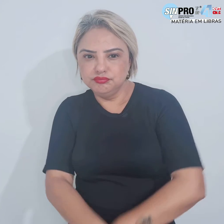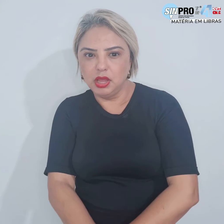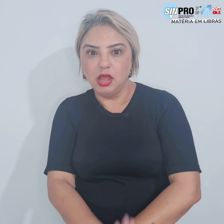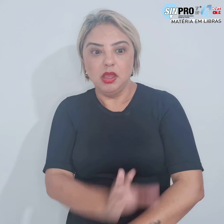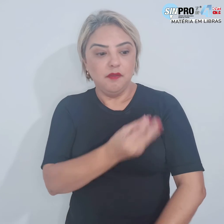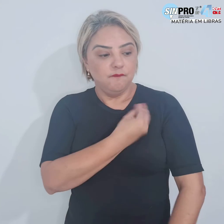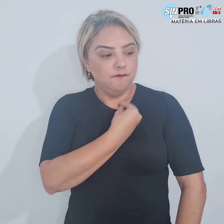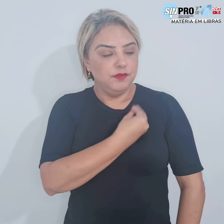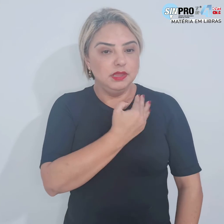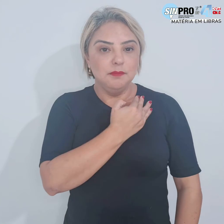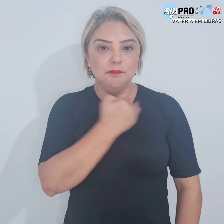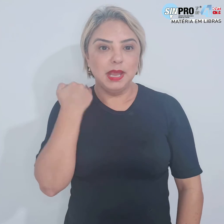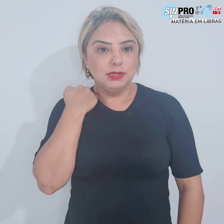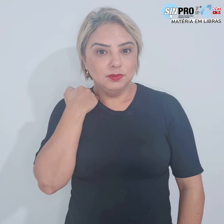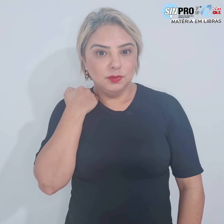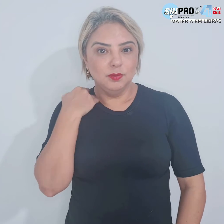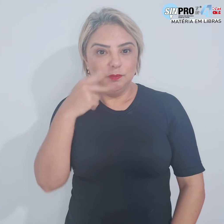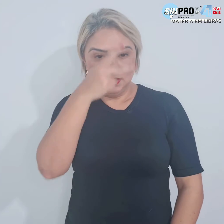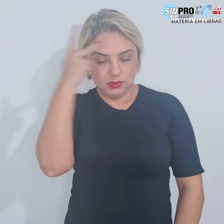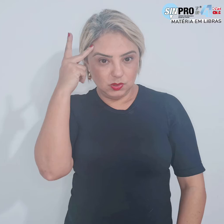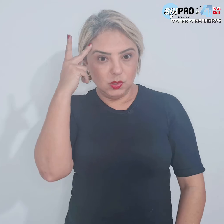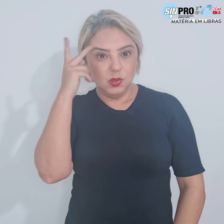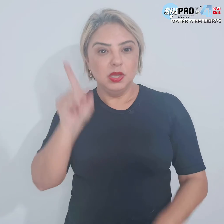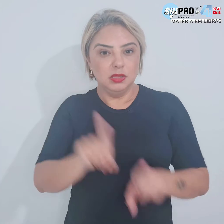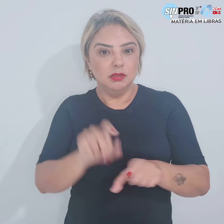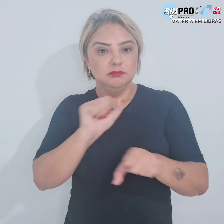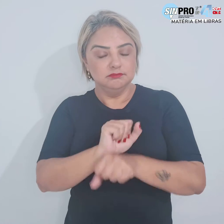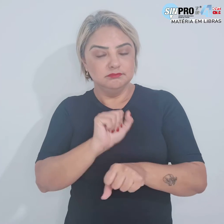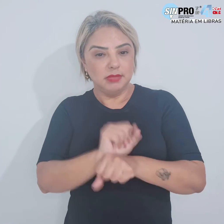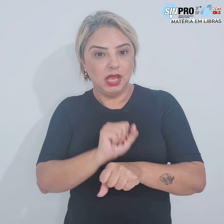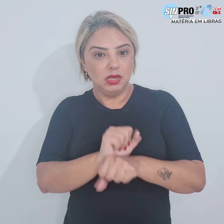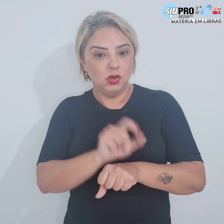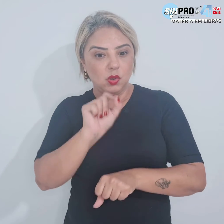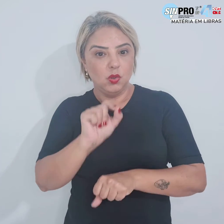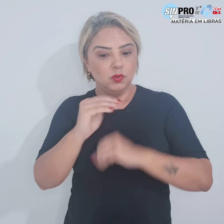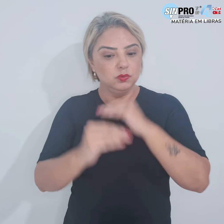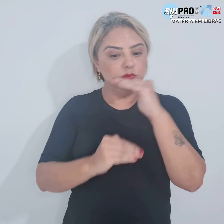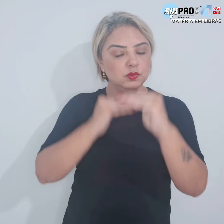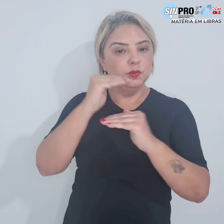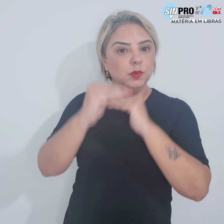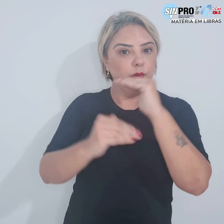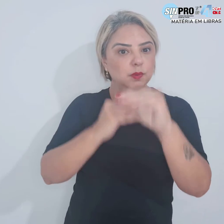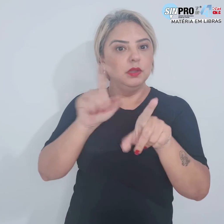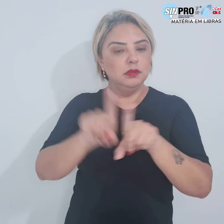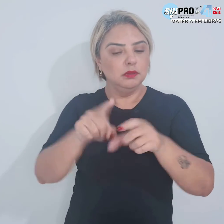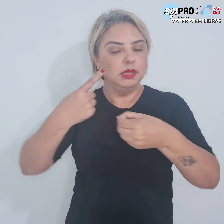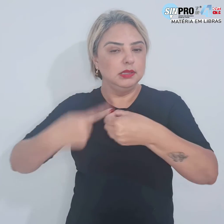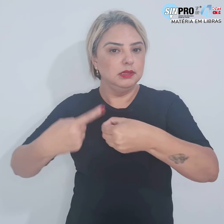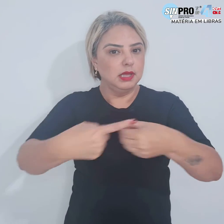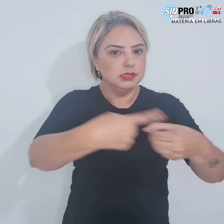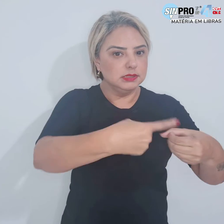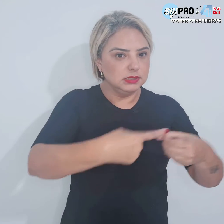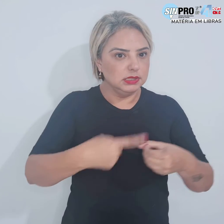vidas, interrompeu também o funcionamento e o desenvolvimento das cidades e a vida de